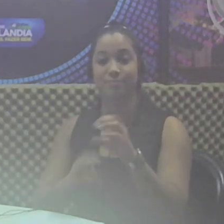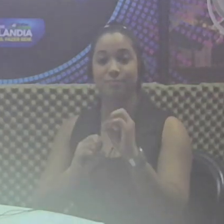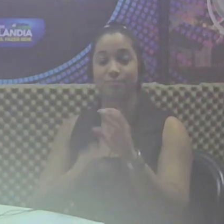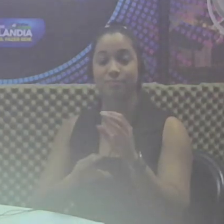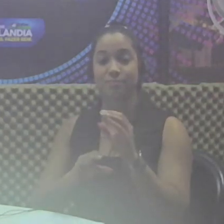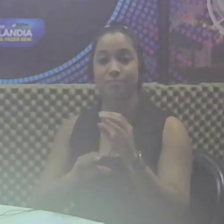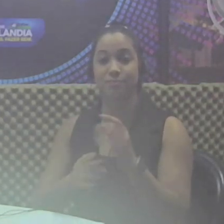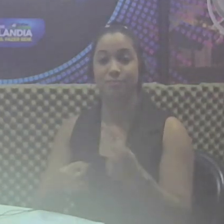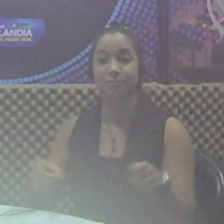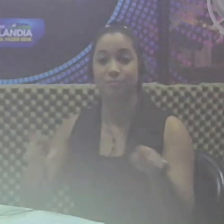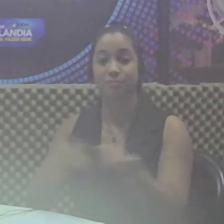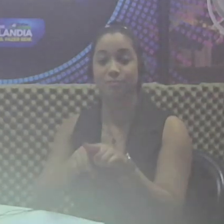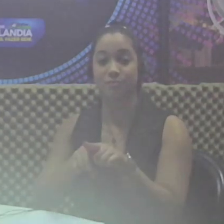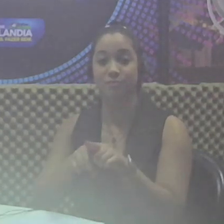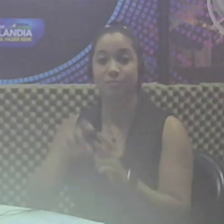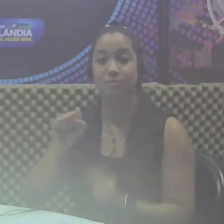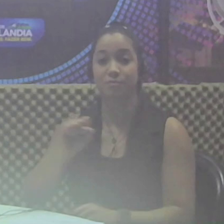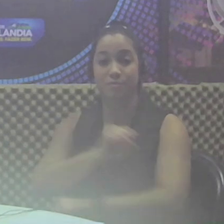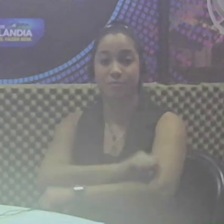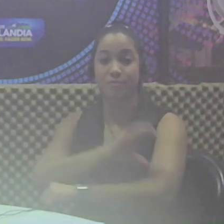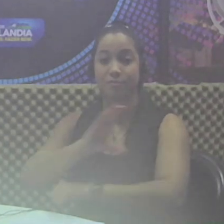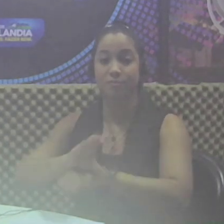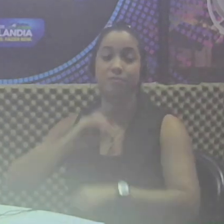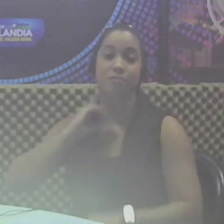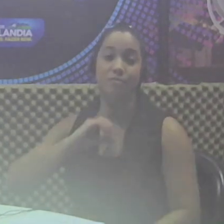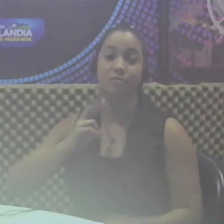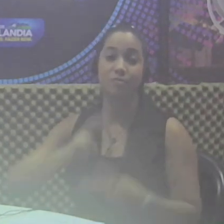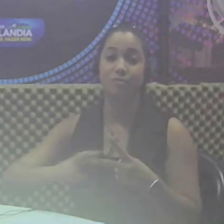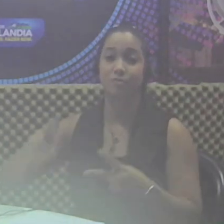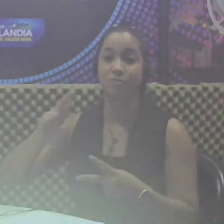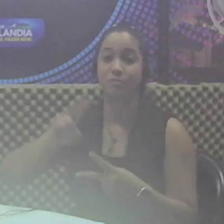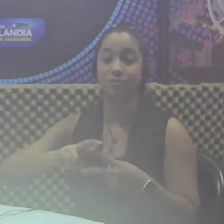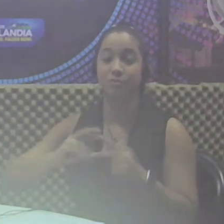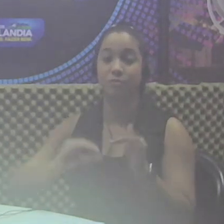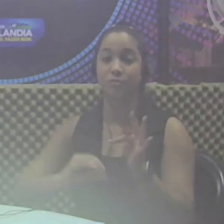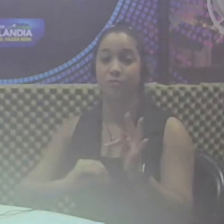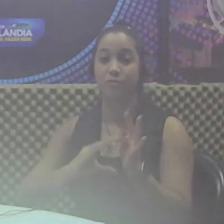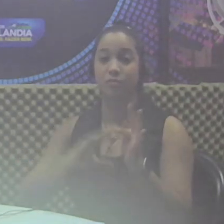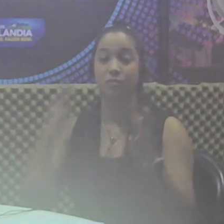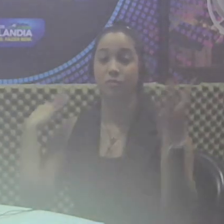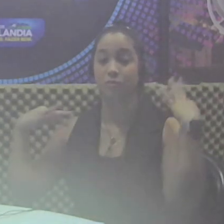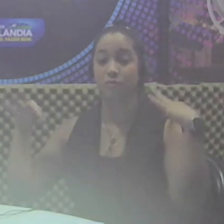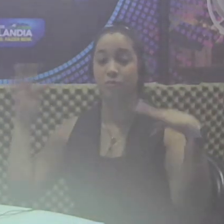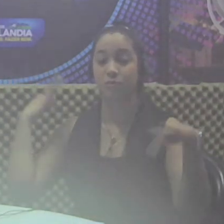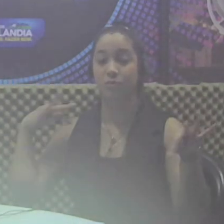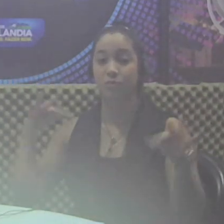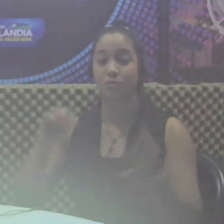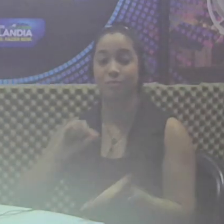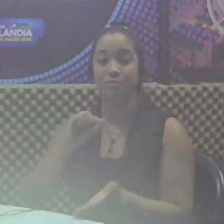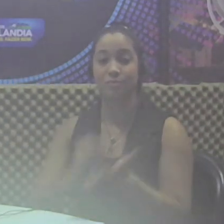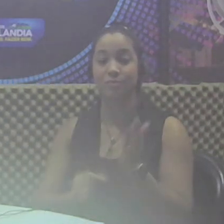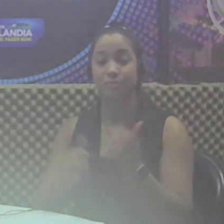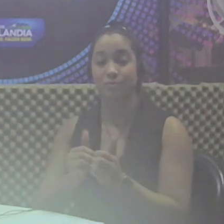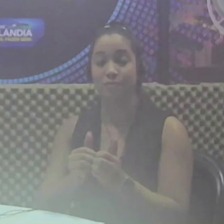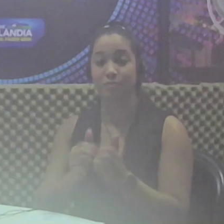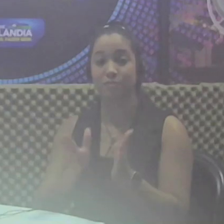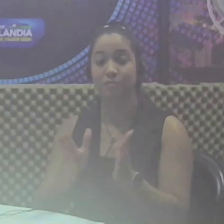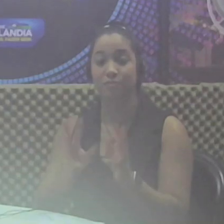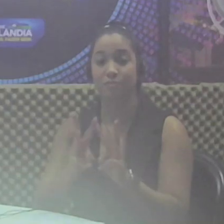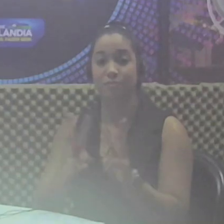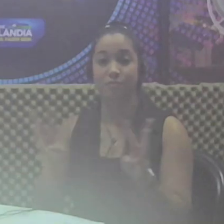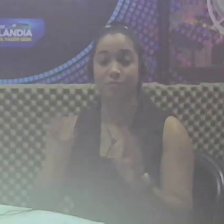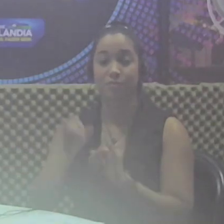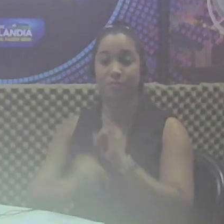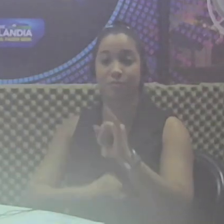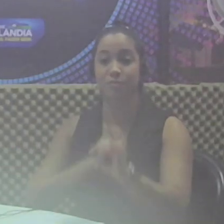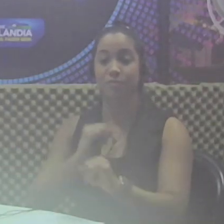de parceria com o Senac Minas e recursos do Fundo Municipal de Turismo. As inscrições estão abertas na plataforma